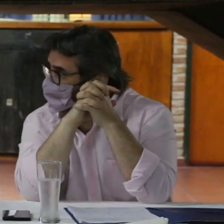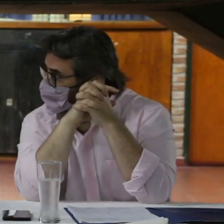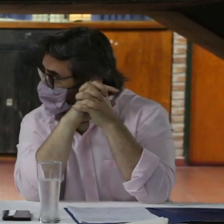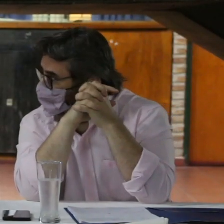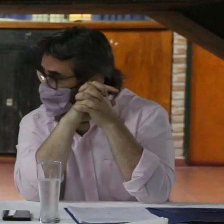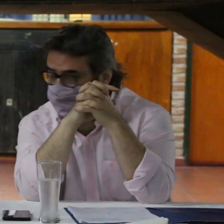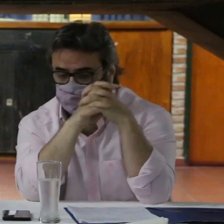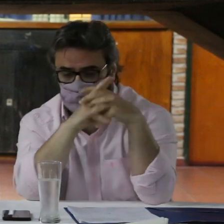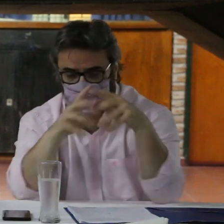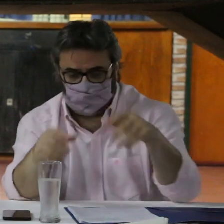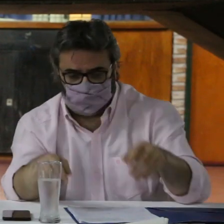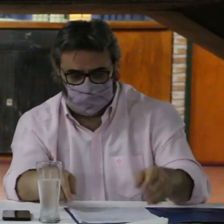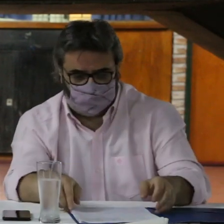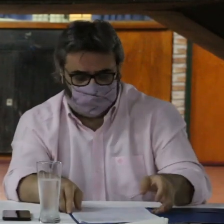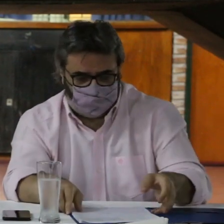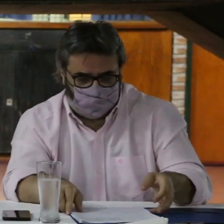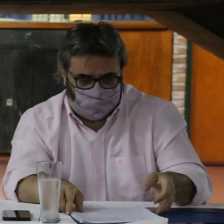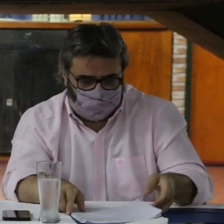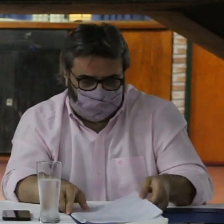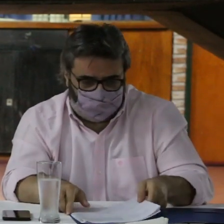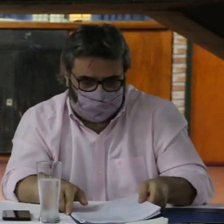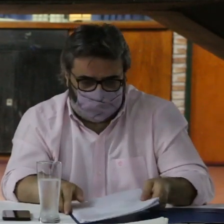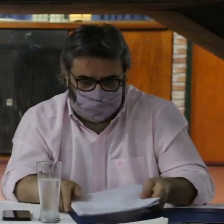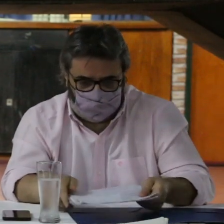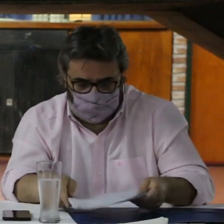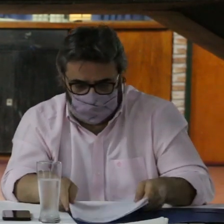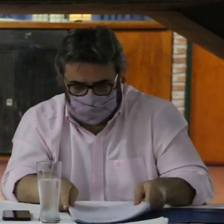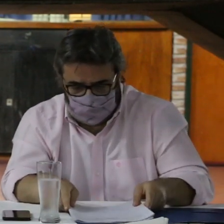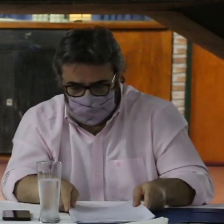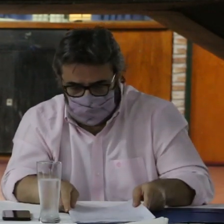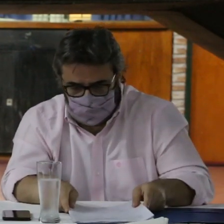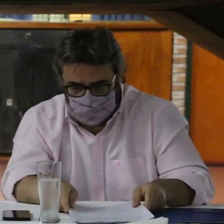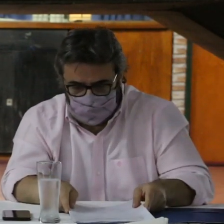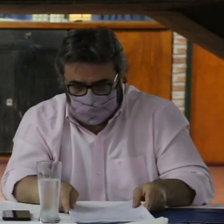vivimos en Morón y los que tenemos pertenencia acá en el distrito,